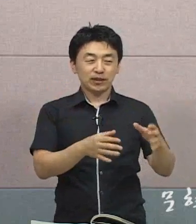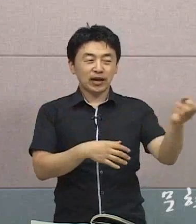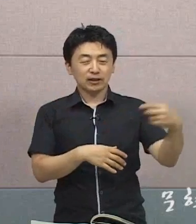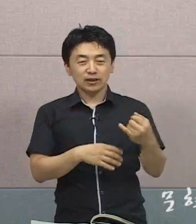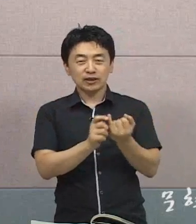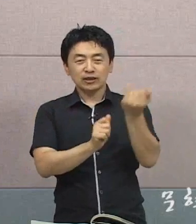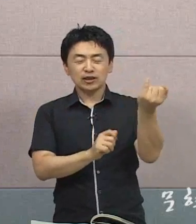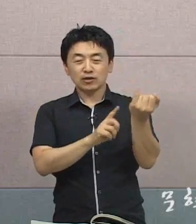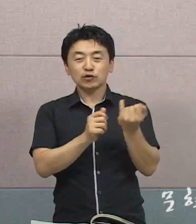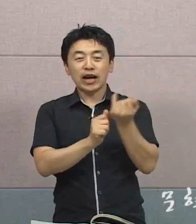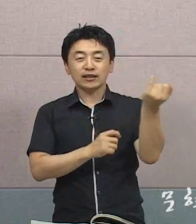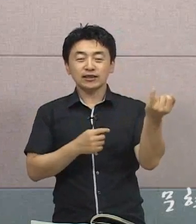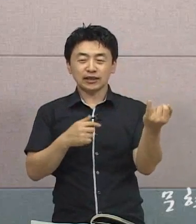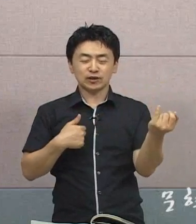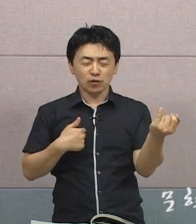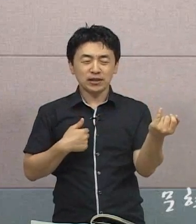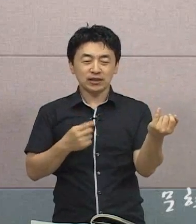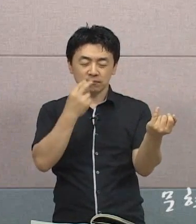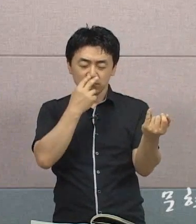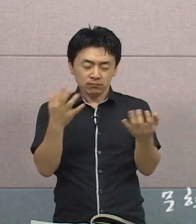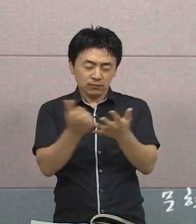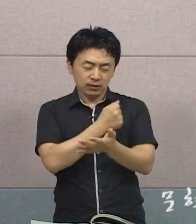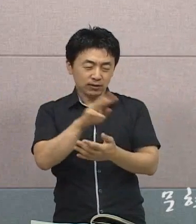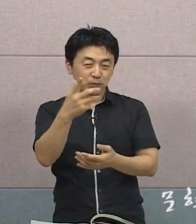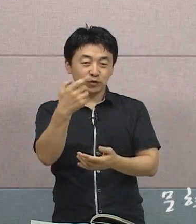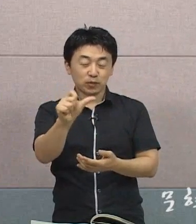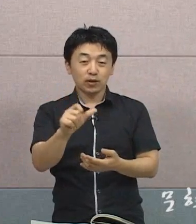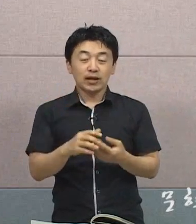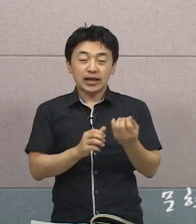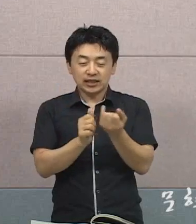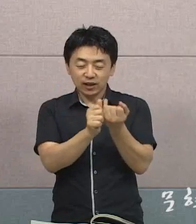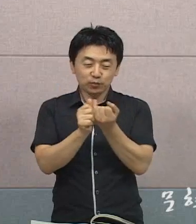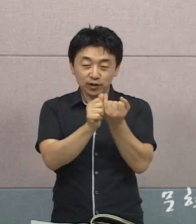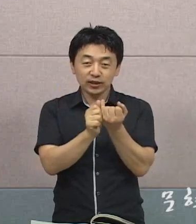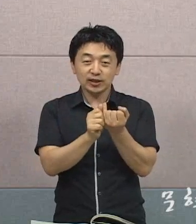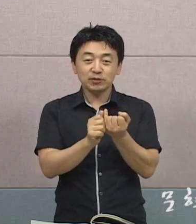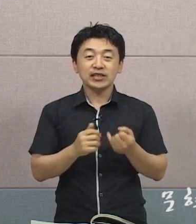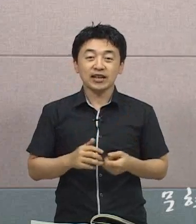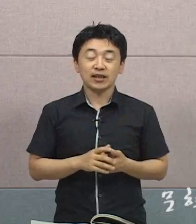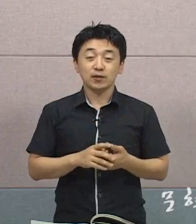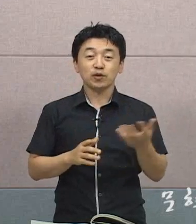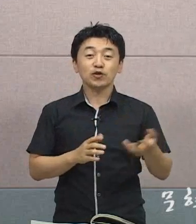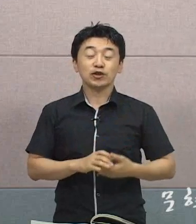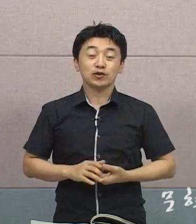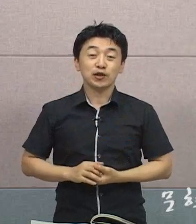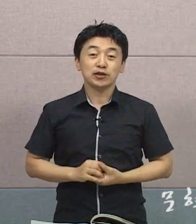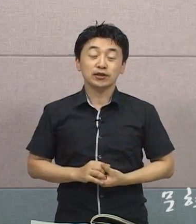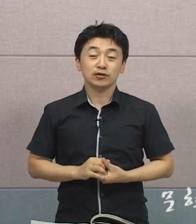내가 우리 아내를 나는 정말 잘 알아. 365 같이 계속 붙어 다니기 때문에 잘 알아. 뭐 이런 뉘앙스로 사용을 하는 거거든요.